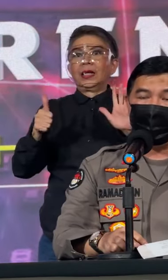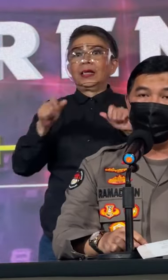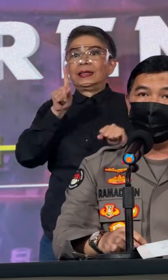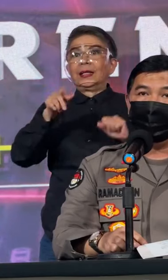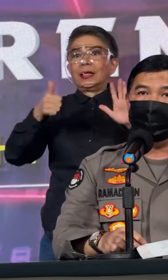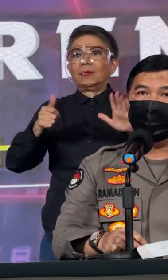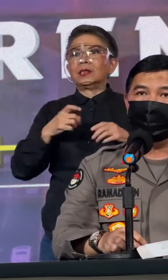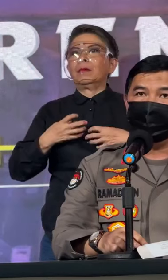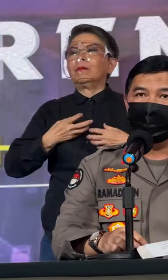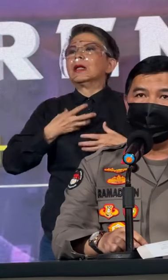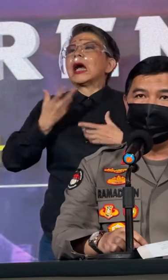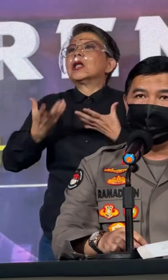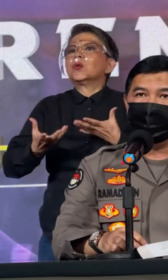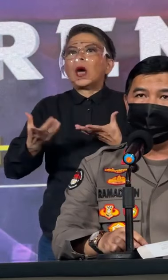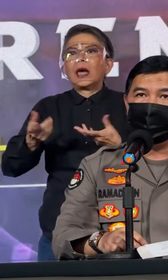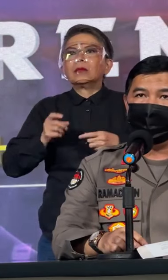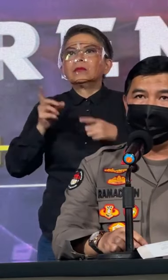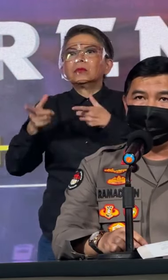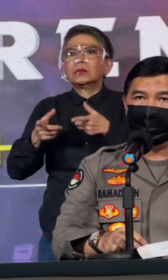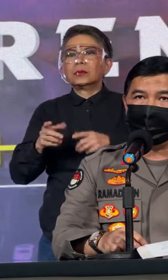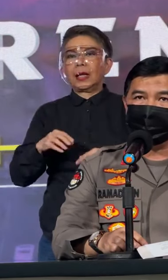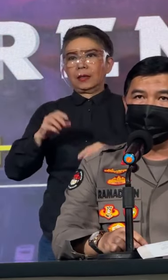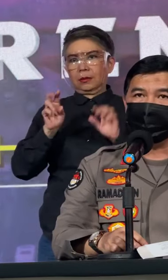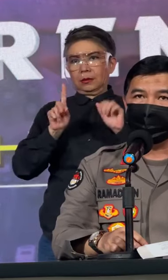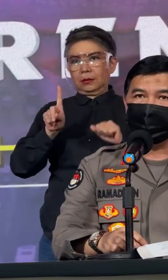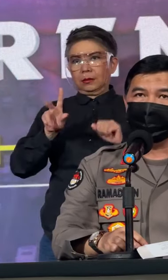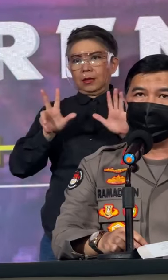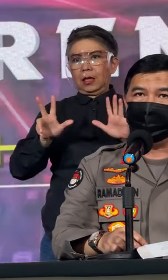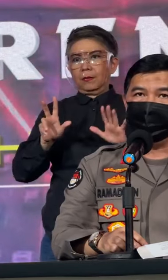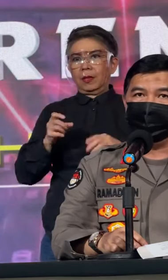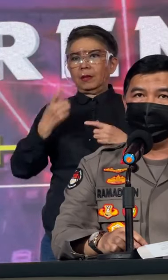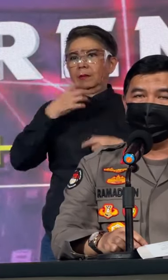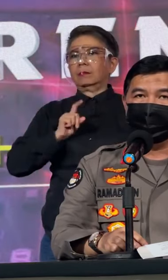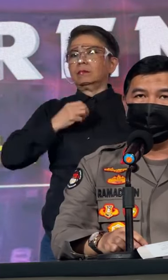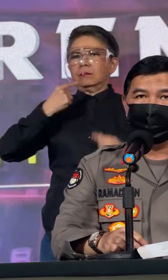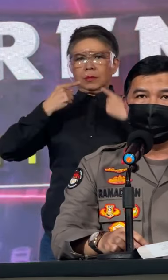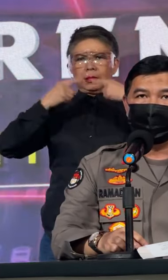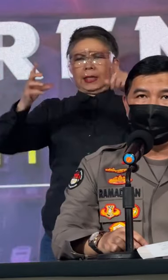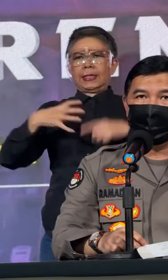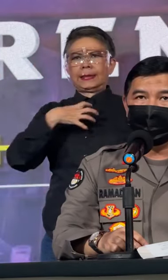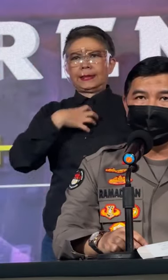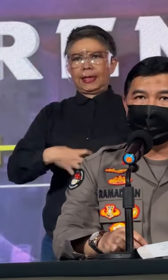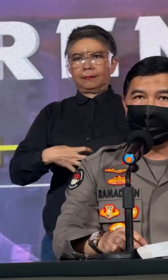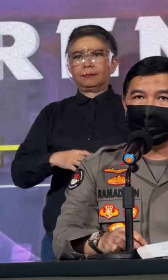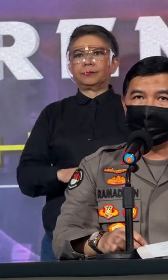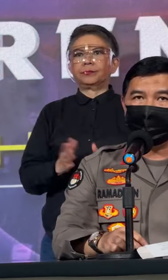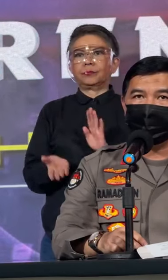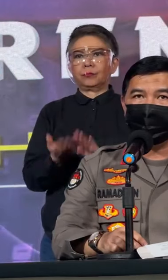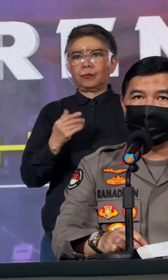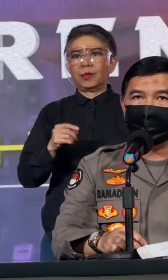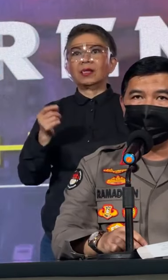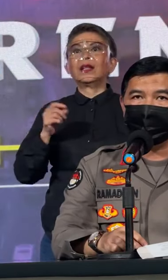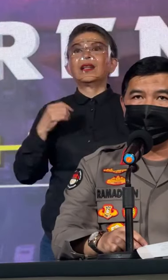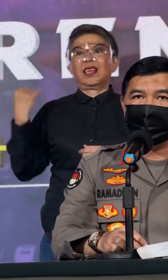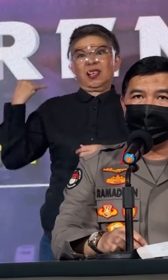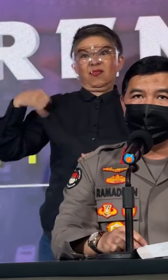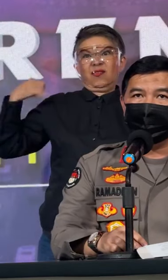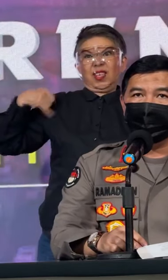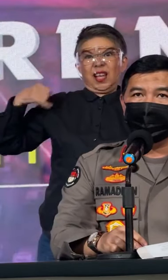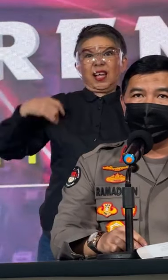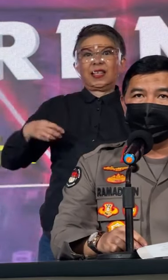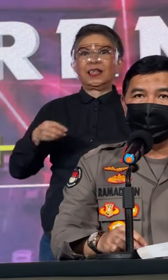16 pengaduan, dan 18 pernyataan sikap. Saya ulangi, terkait dengan